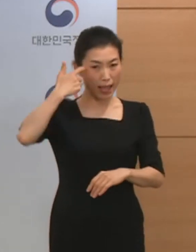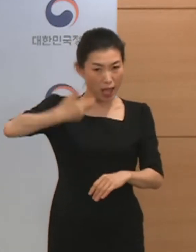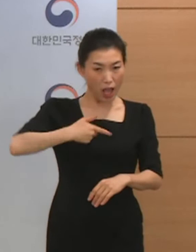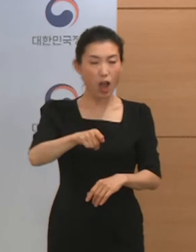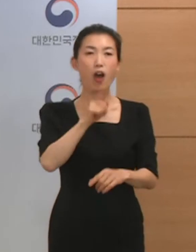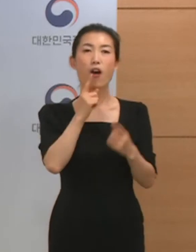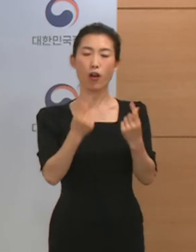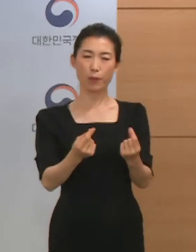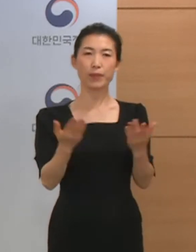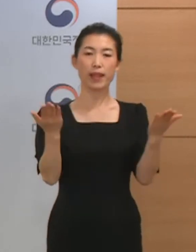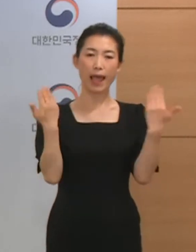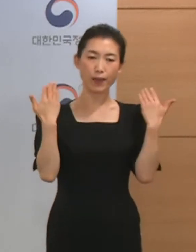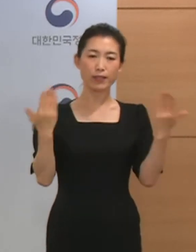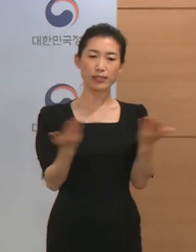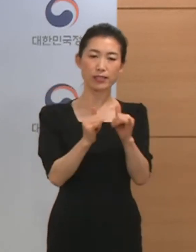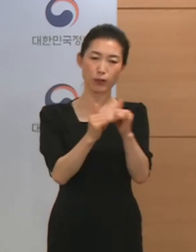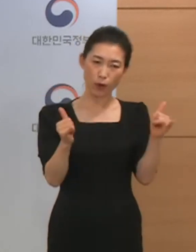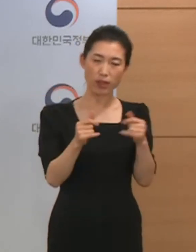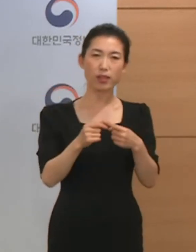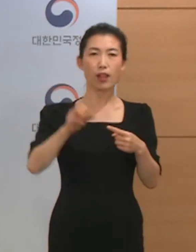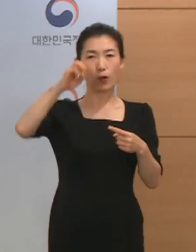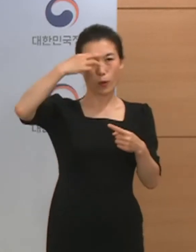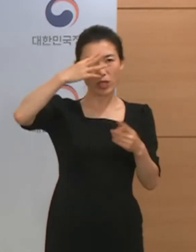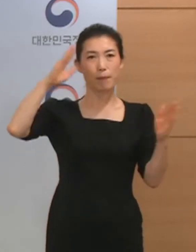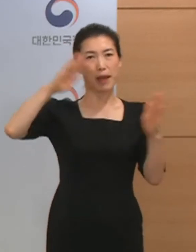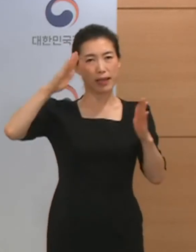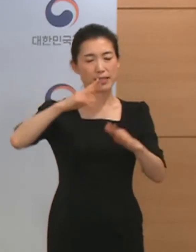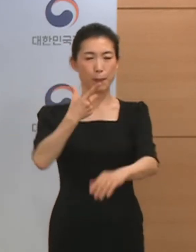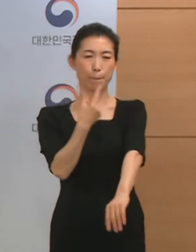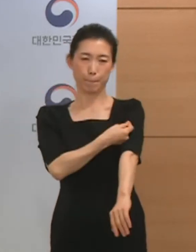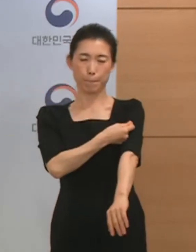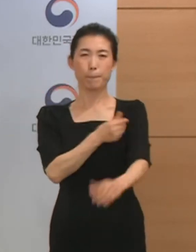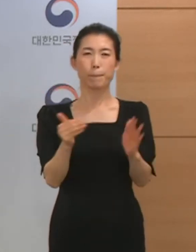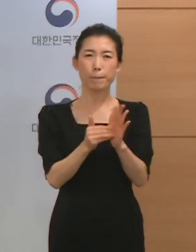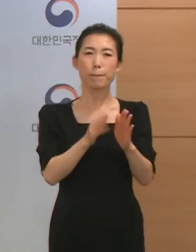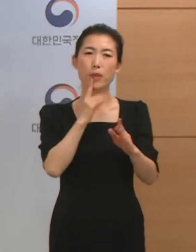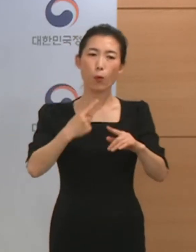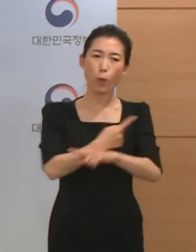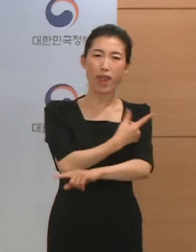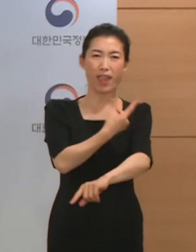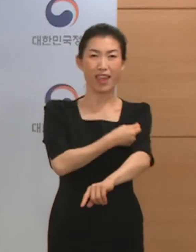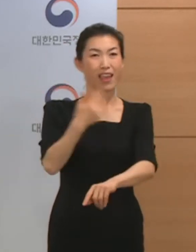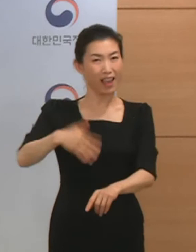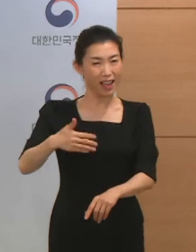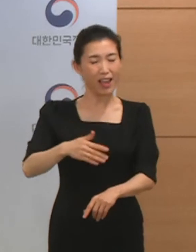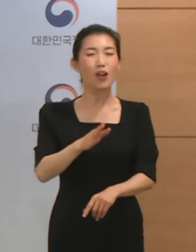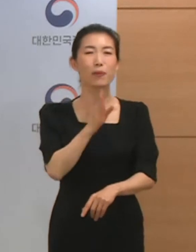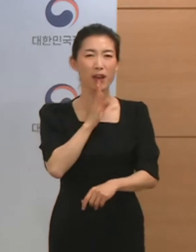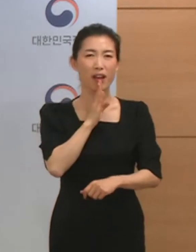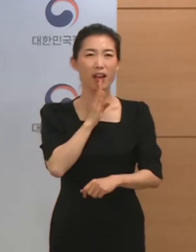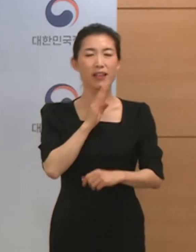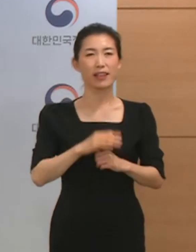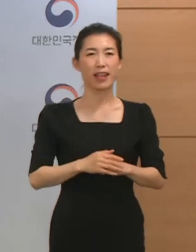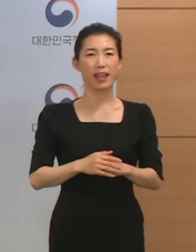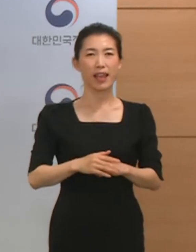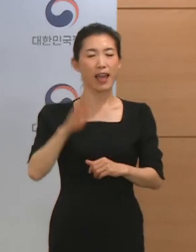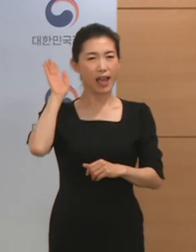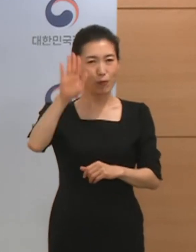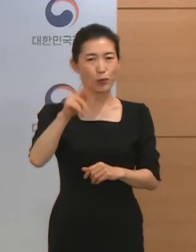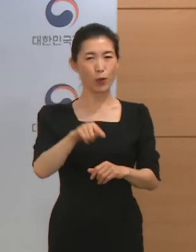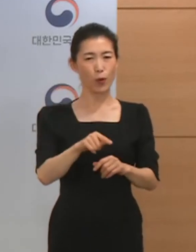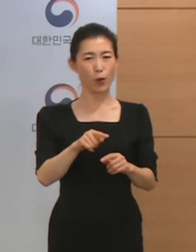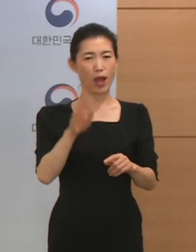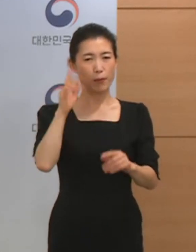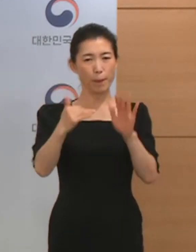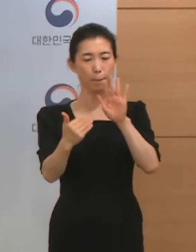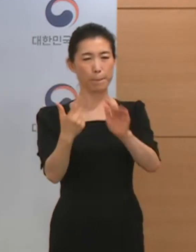교직원들과 일부 학생들의 예방접종이 실시되기 때문에 그런 부분들을 좀 감안해서 전체적으로 감염 방지의